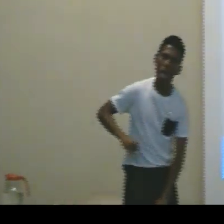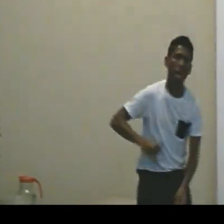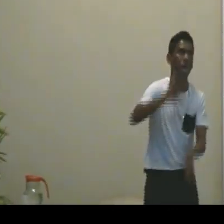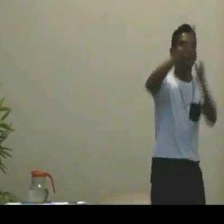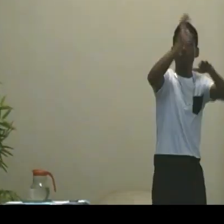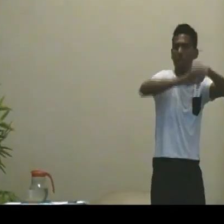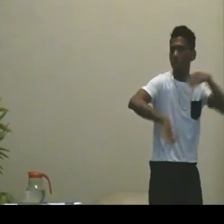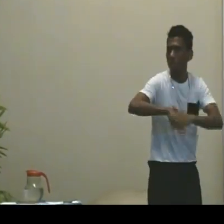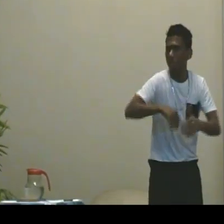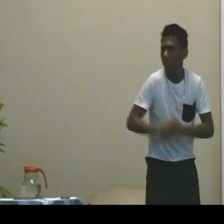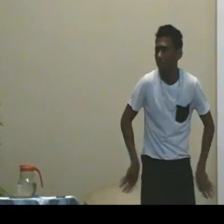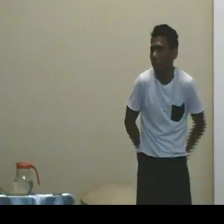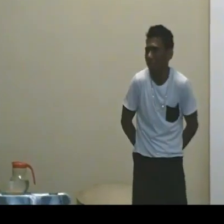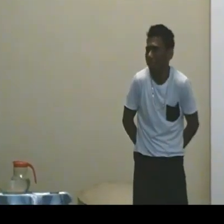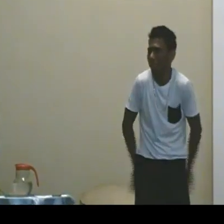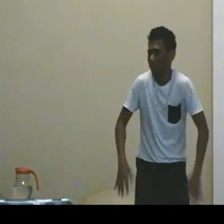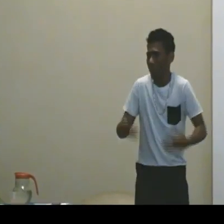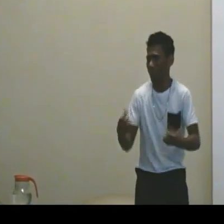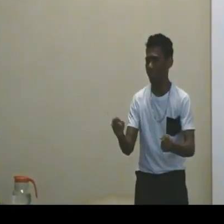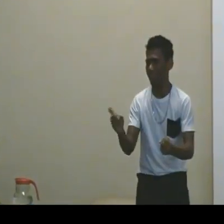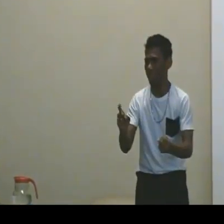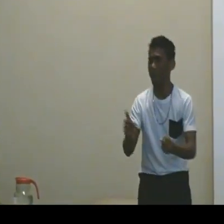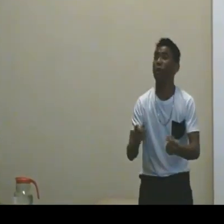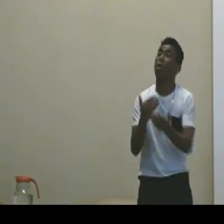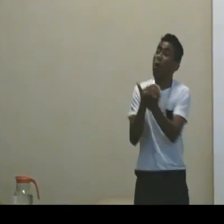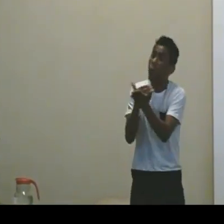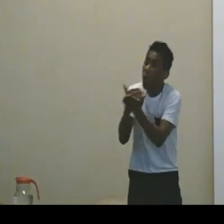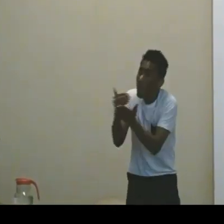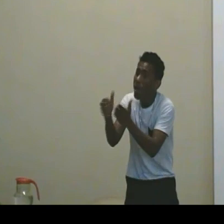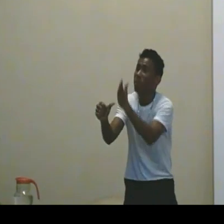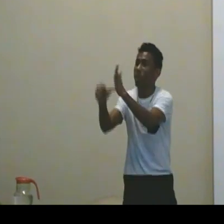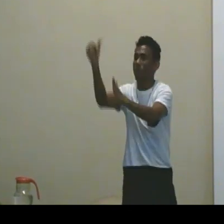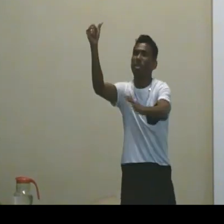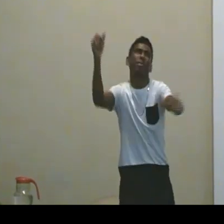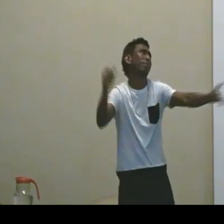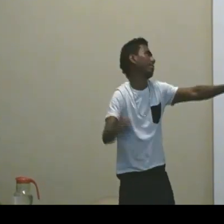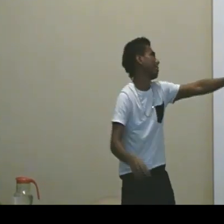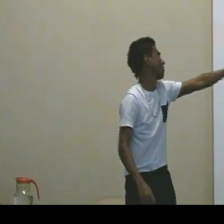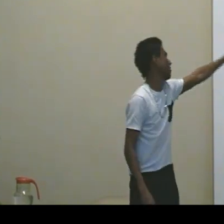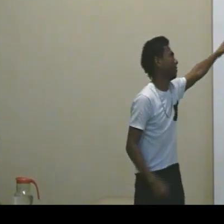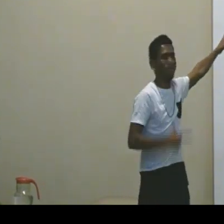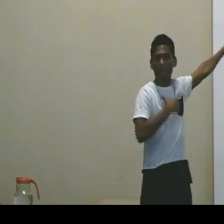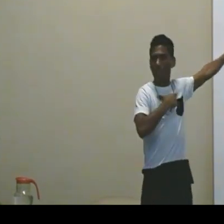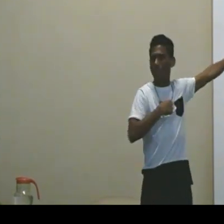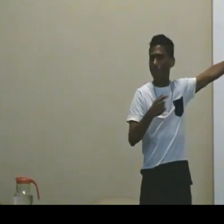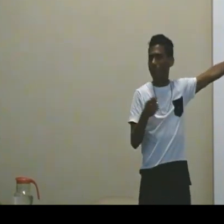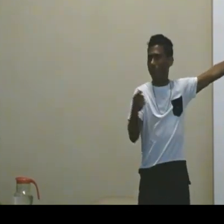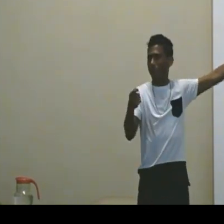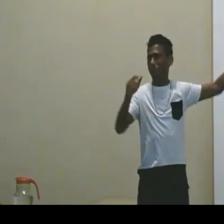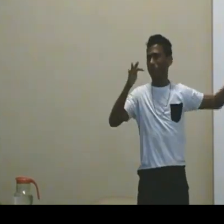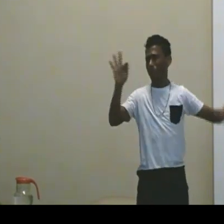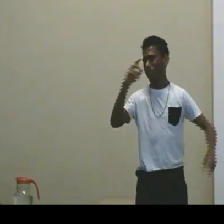assim dizer, eram realmente capazes de dar entendimento. Por